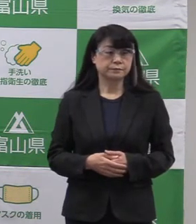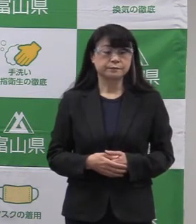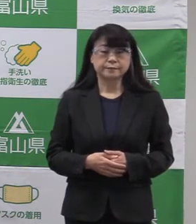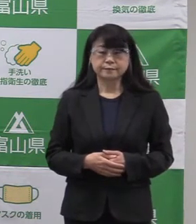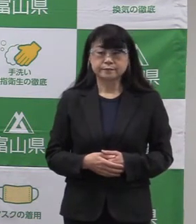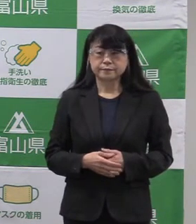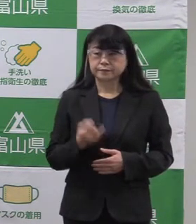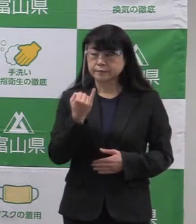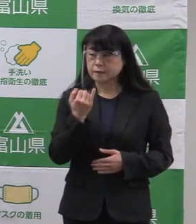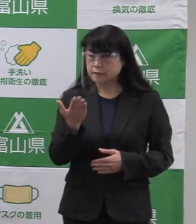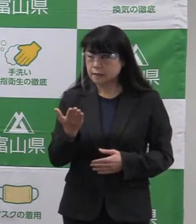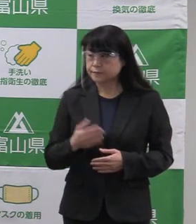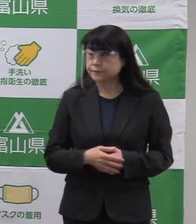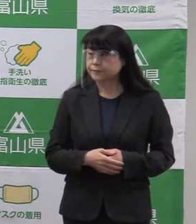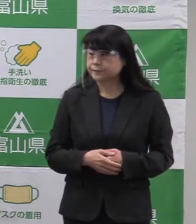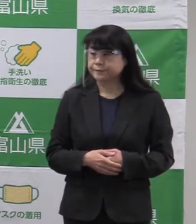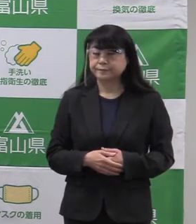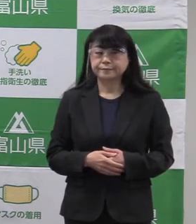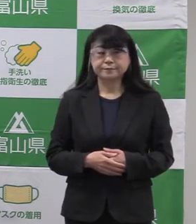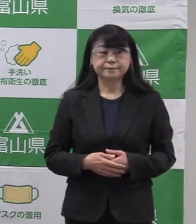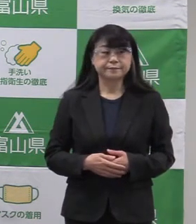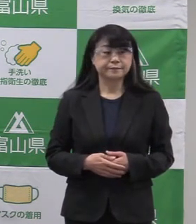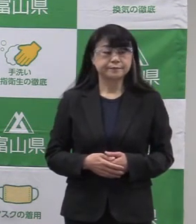よろしいでしょうか。